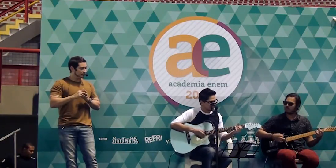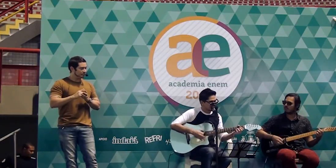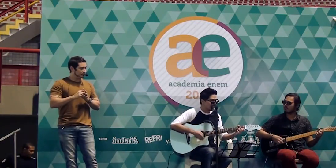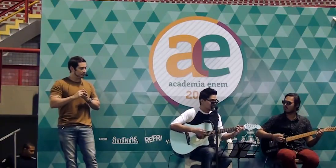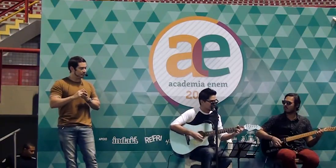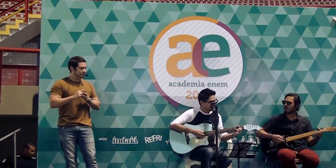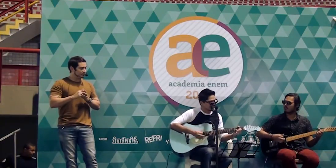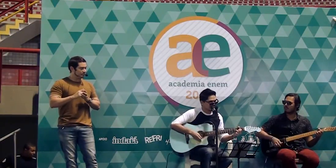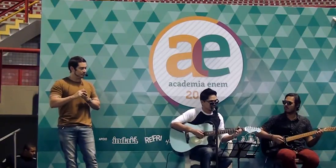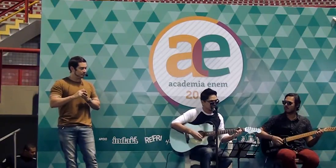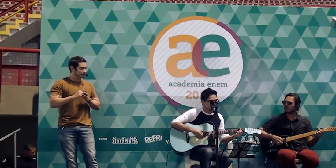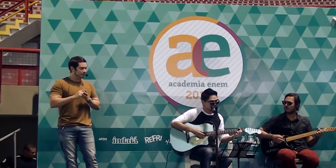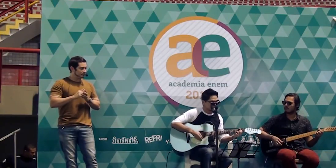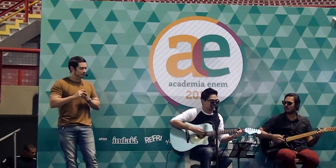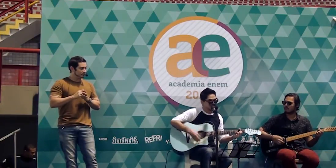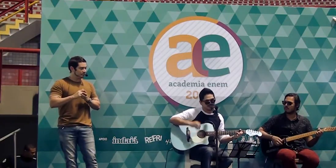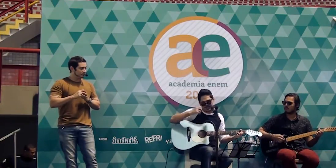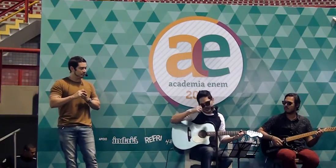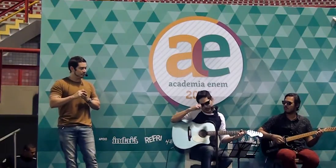viu o Cristo aqui.